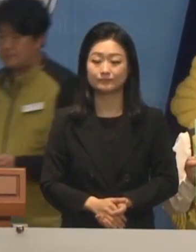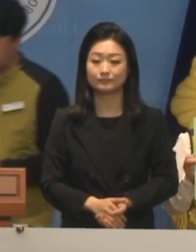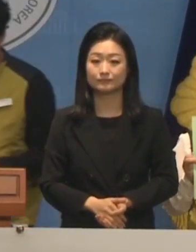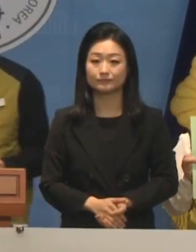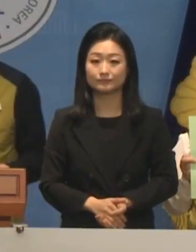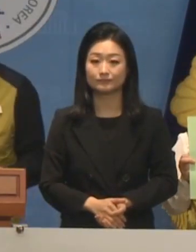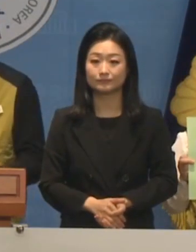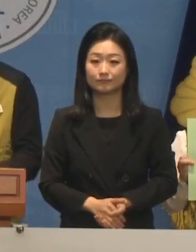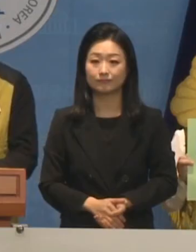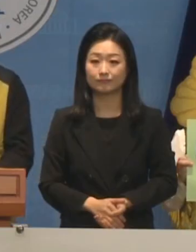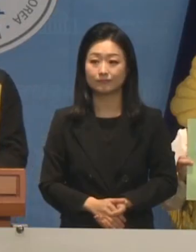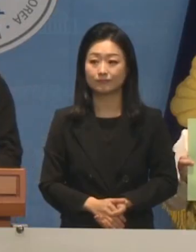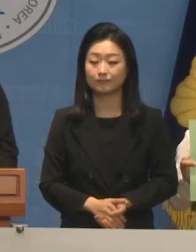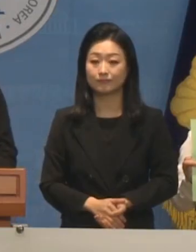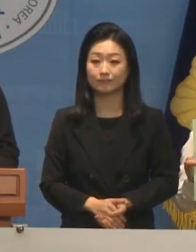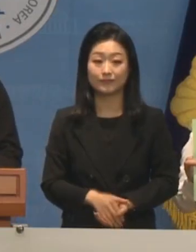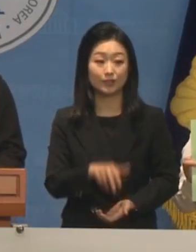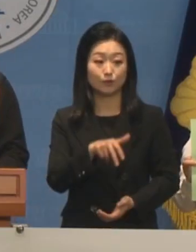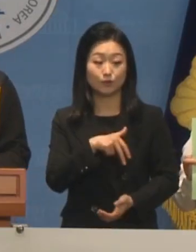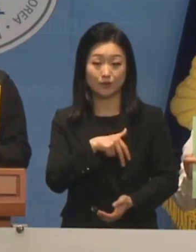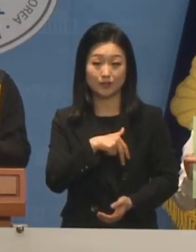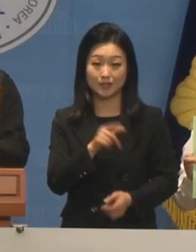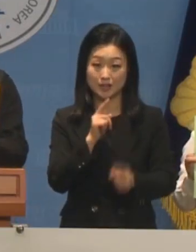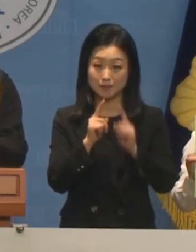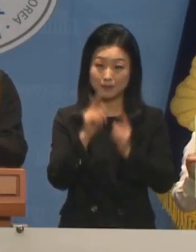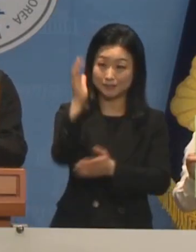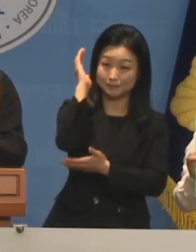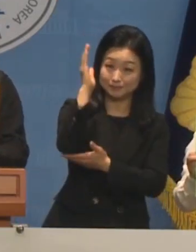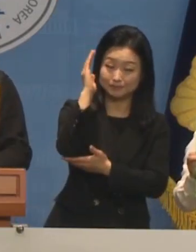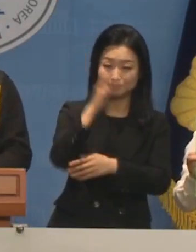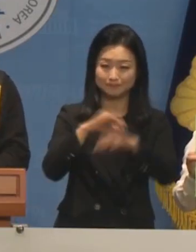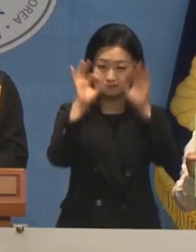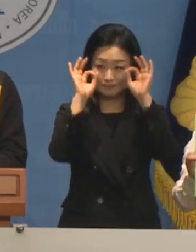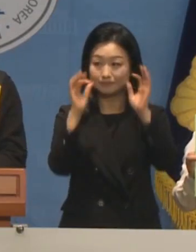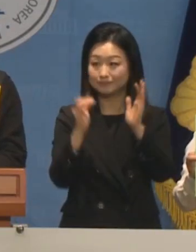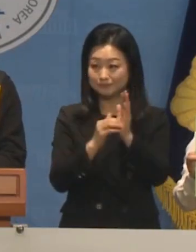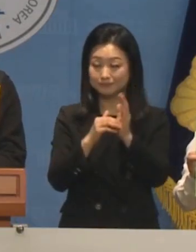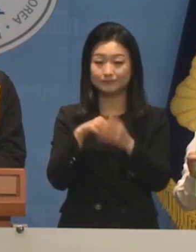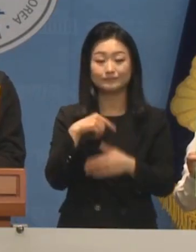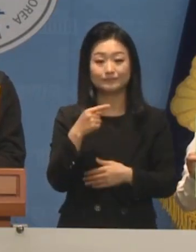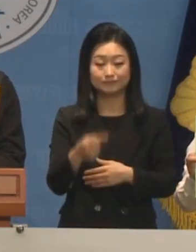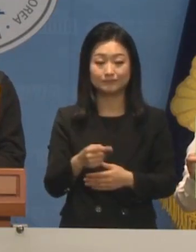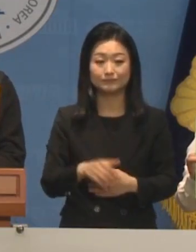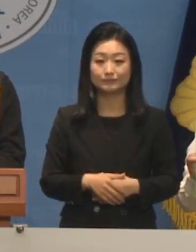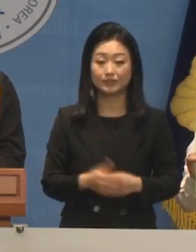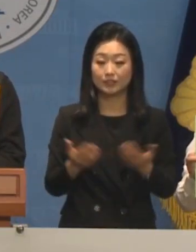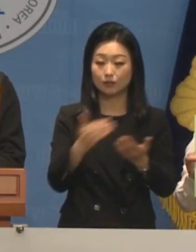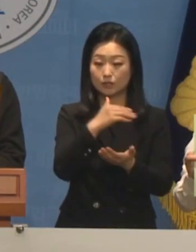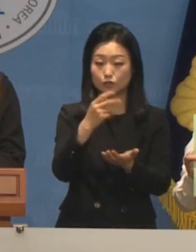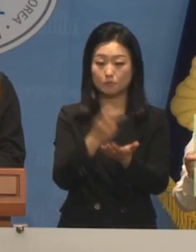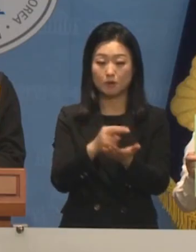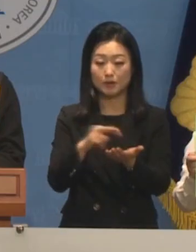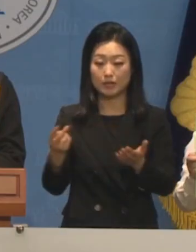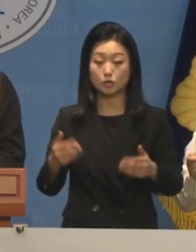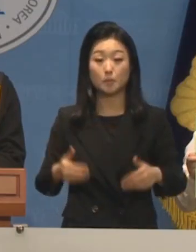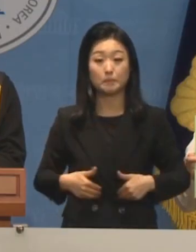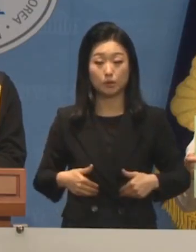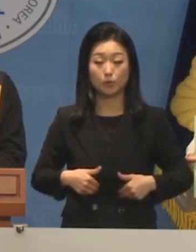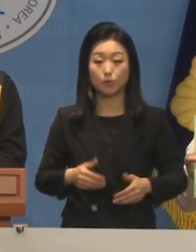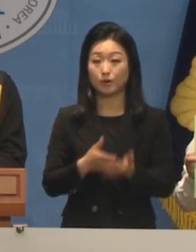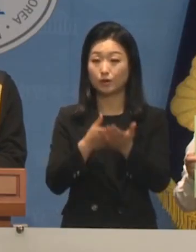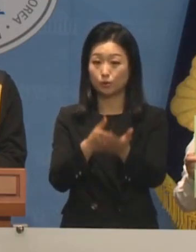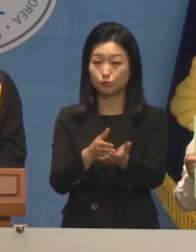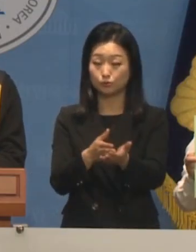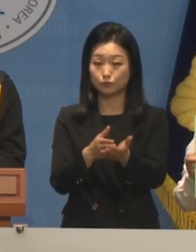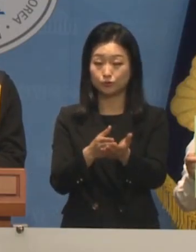감사합니다 연님 말씀 잘 들었습니다 어 세 번째 발언입니다 근로기준법 개정의 필요와 요구에